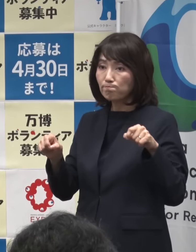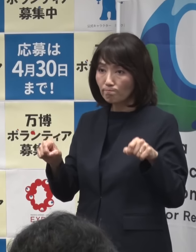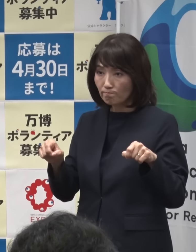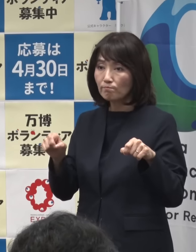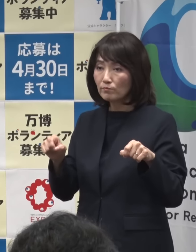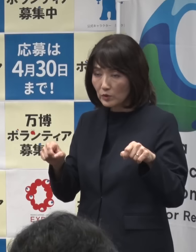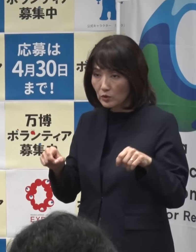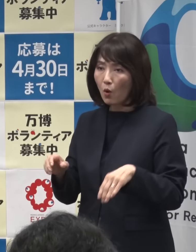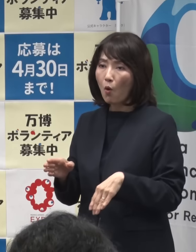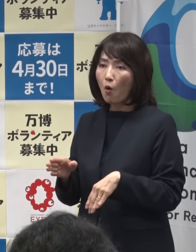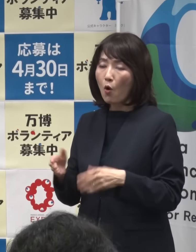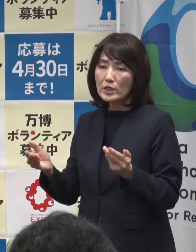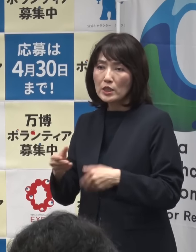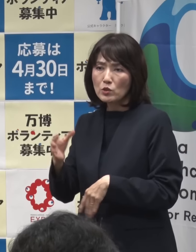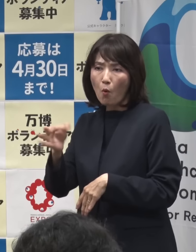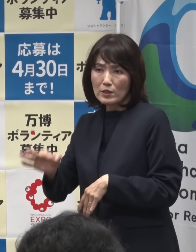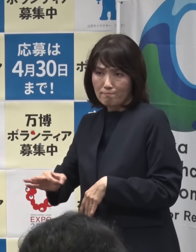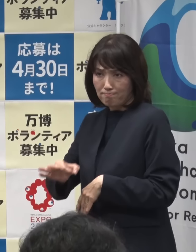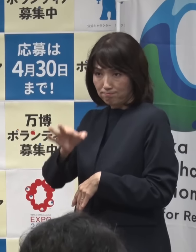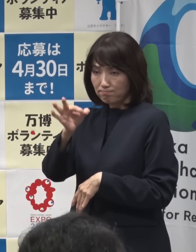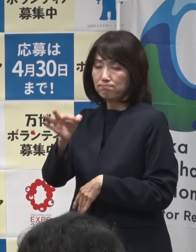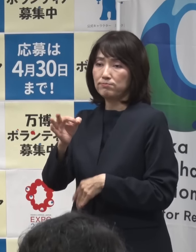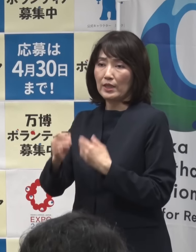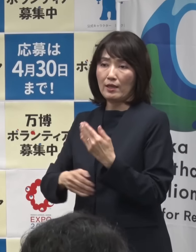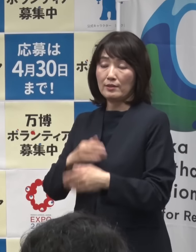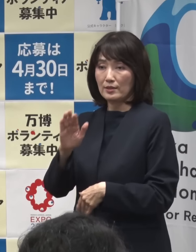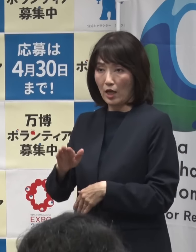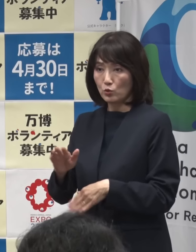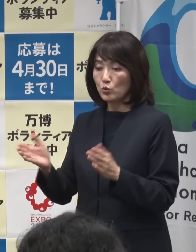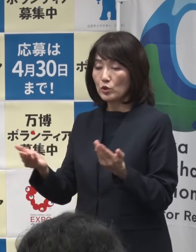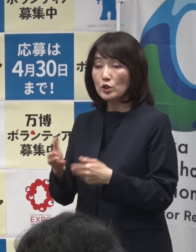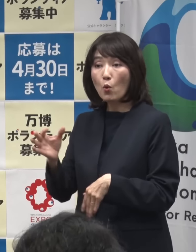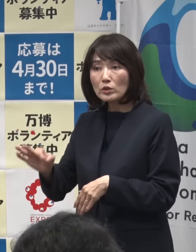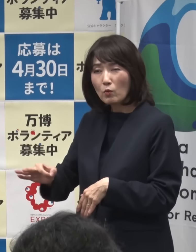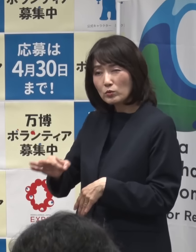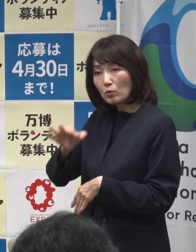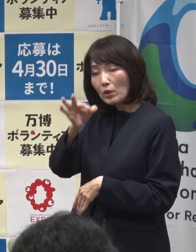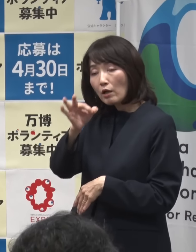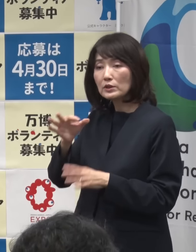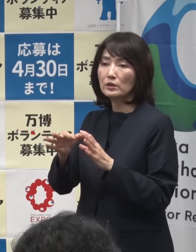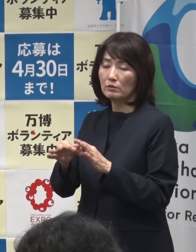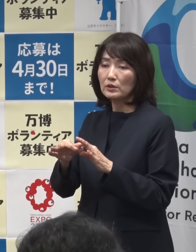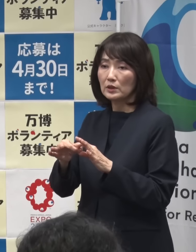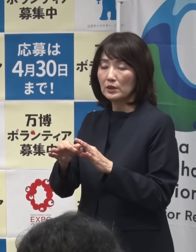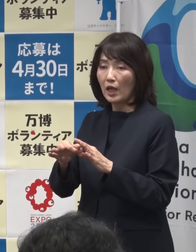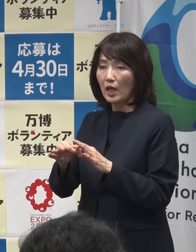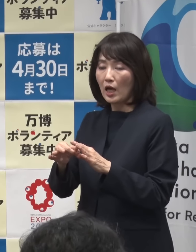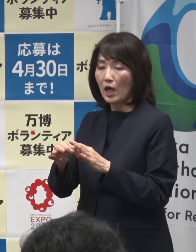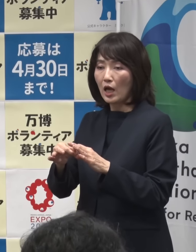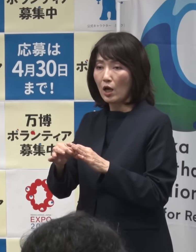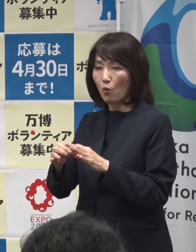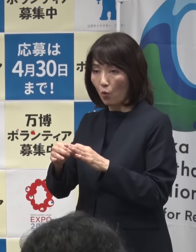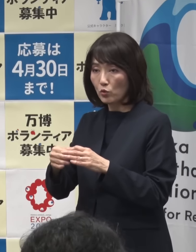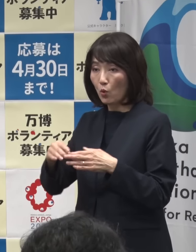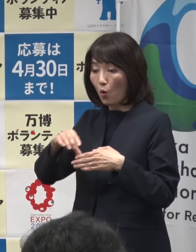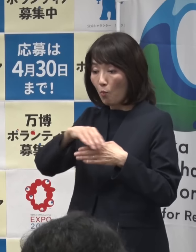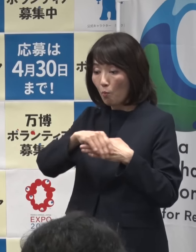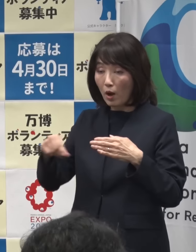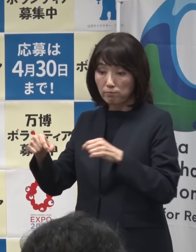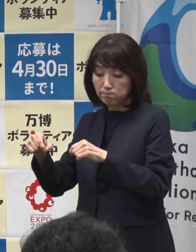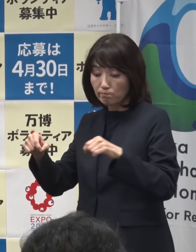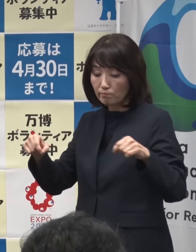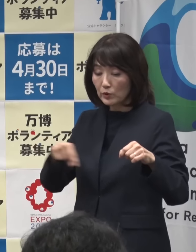して事業費も増額になるという点があるんですけども、まずこの事業費の増額について、その延伸されるエリアの